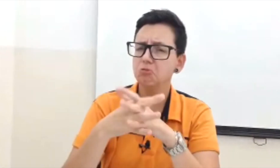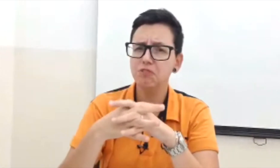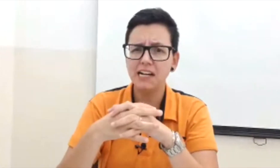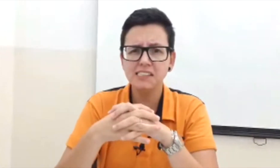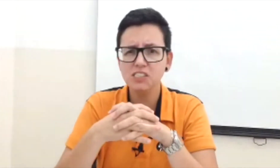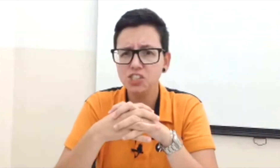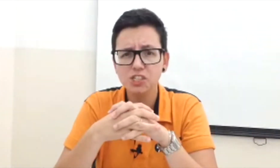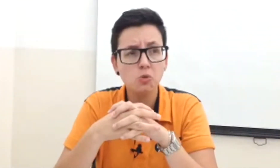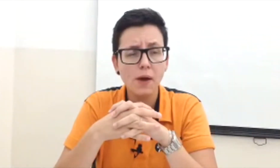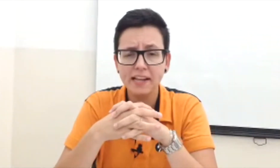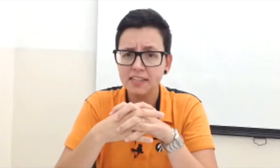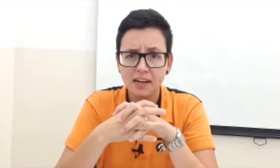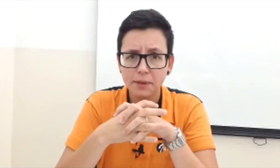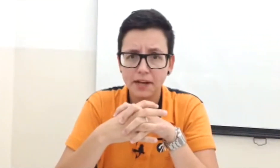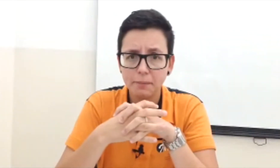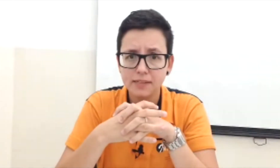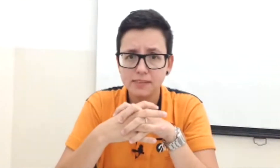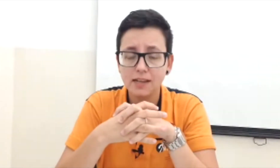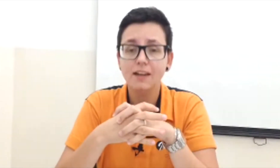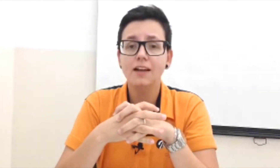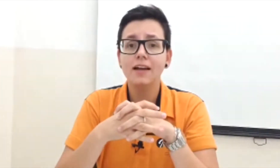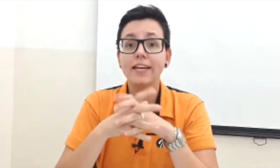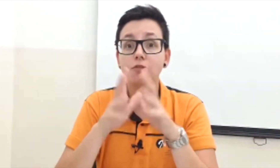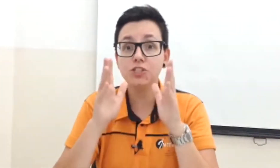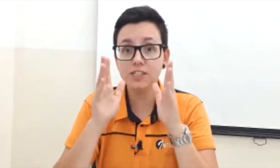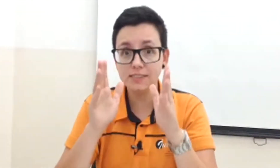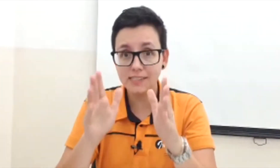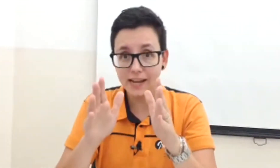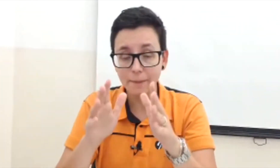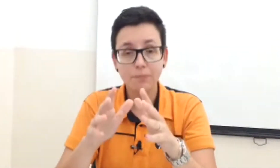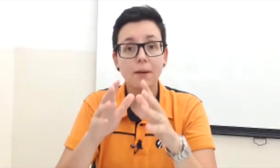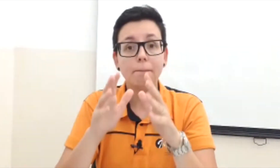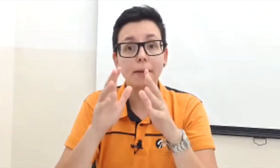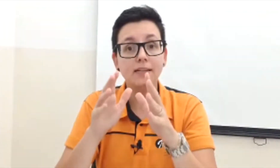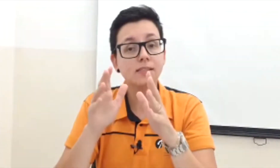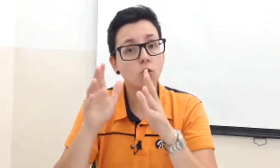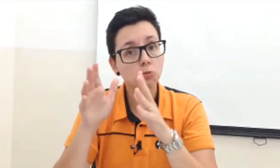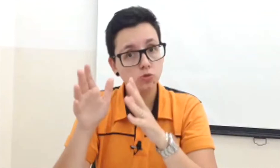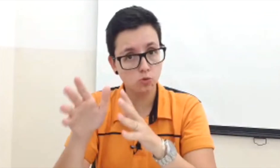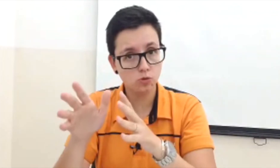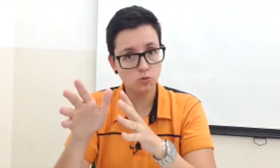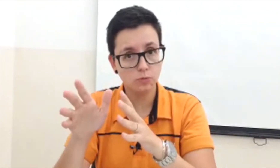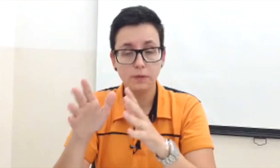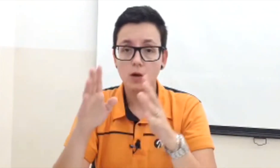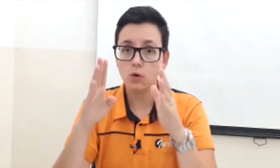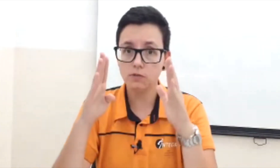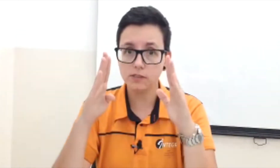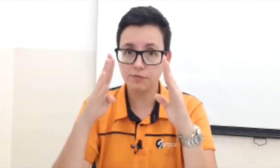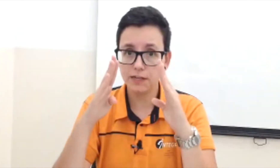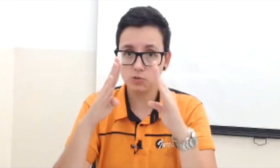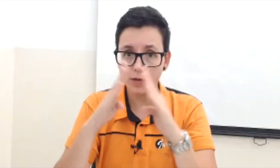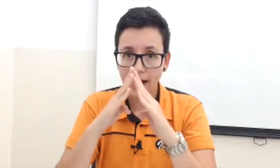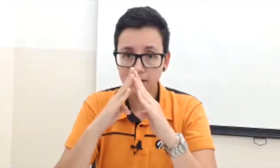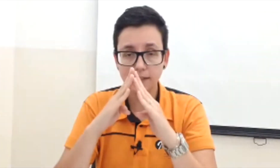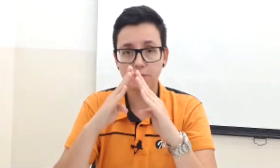faz sentido, não entra na minha cabeça. E eu vou te dizer, pensa como surdo. Quando você faz o casa, na verdade,